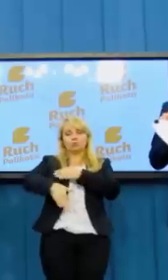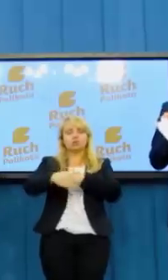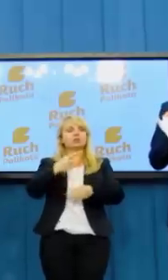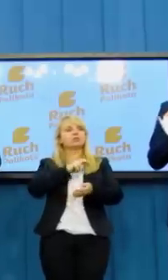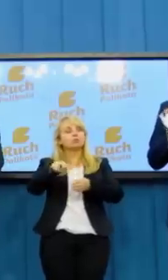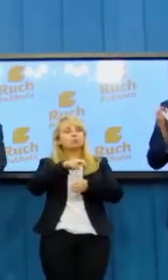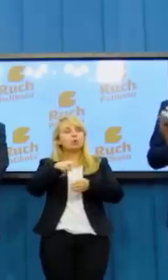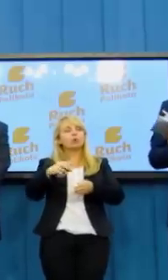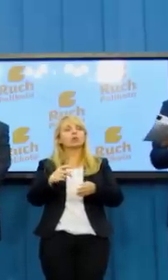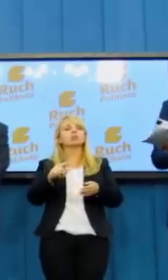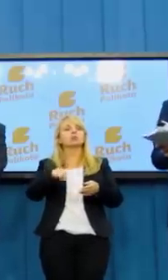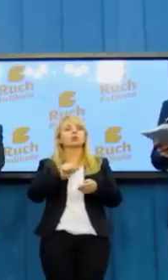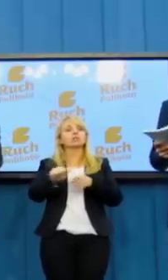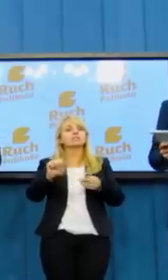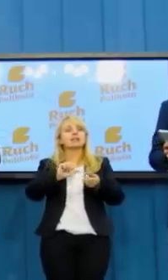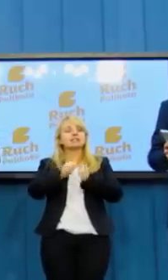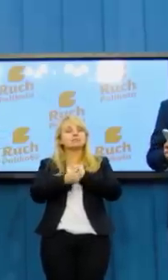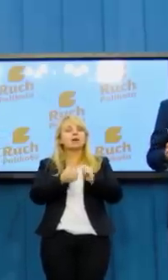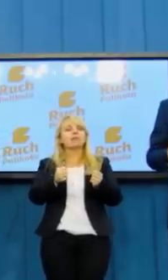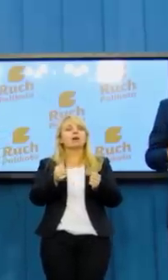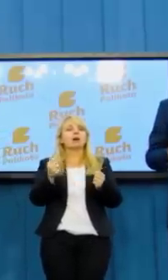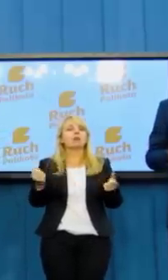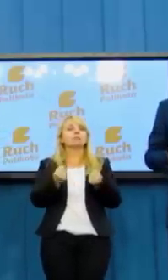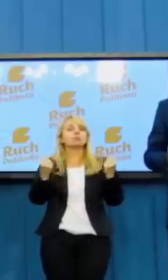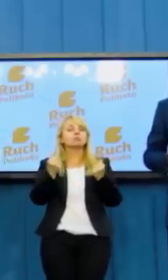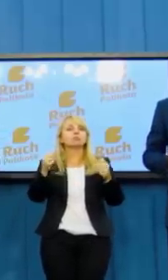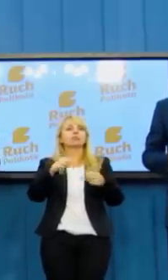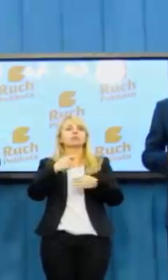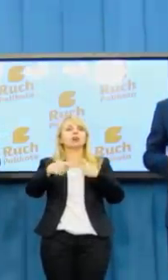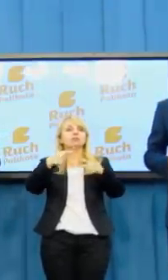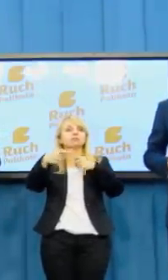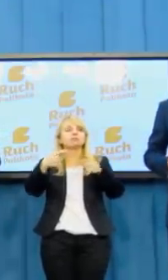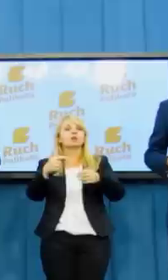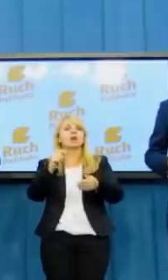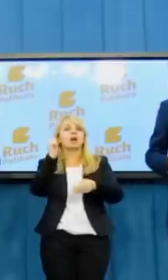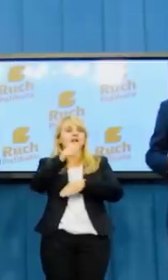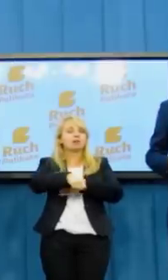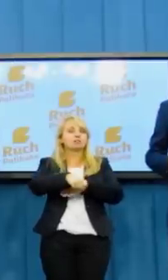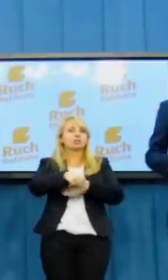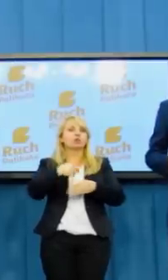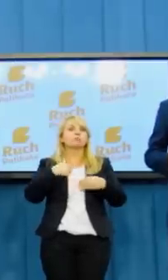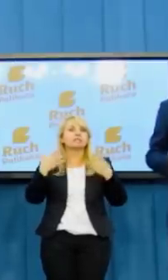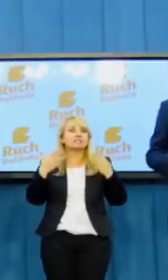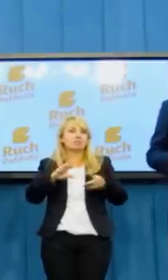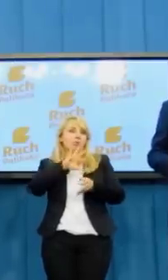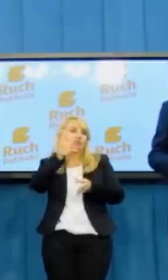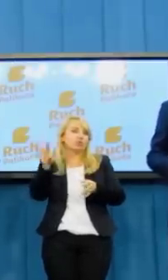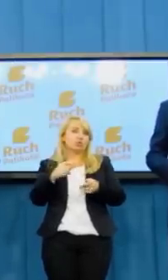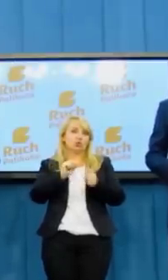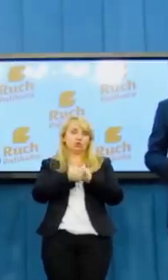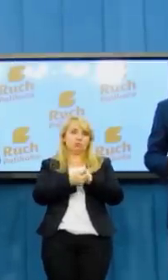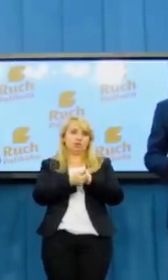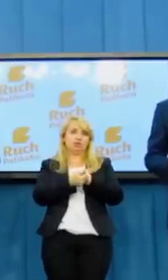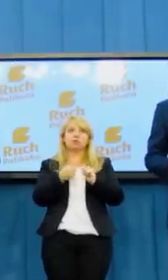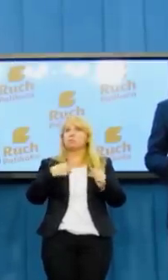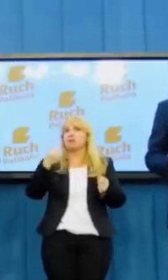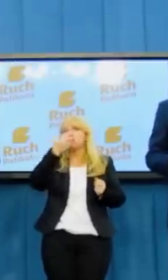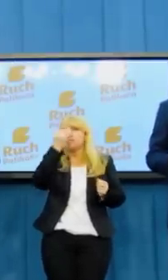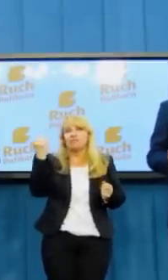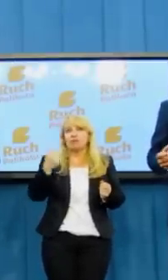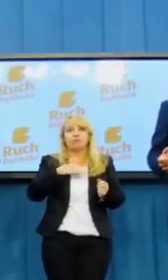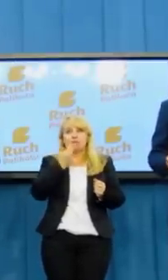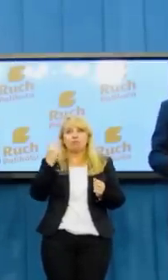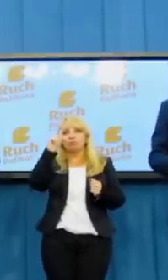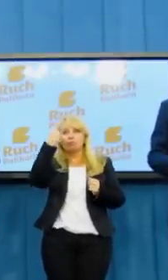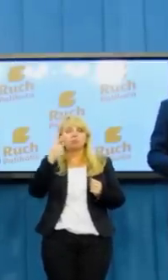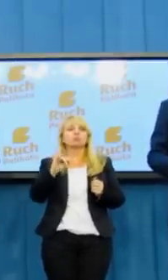zmiana postępowania i wprowadzenia sędziego postępowania przygotowawczego. My naprawdę już nie wiemy. Nie wiemy, w jaki sposób wpłynąć na